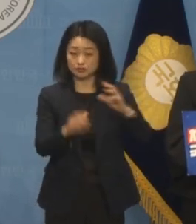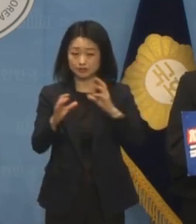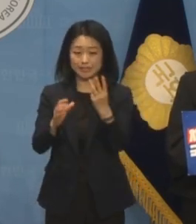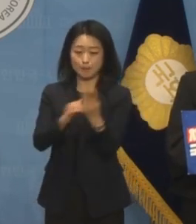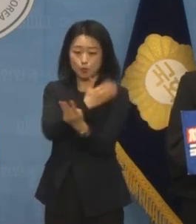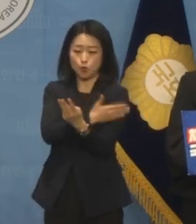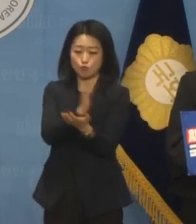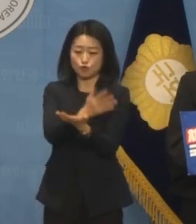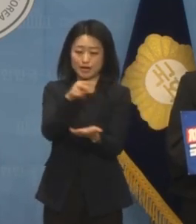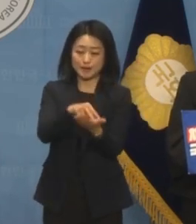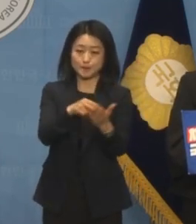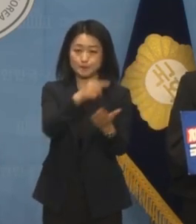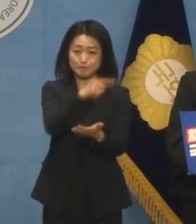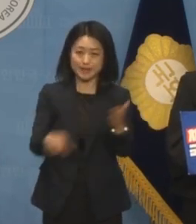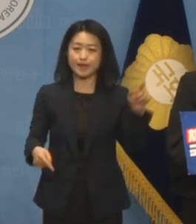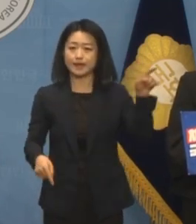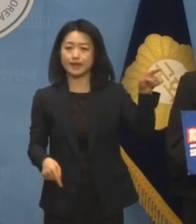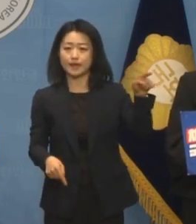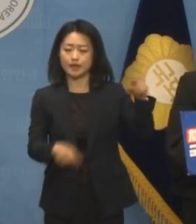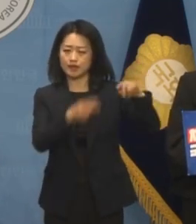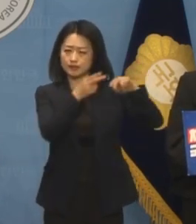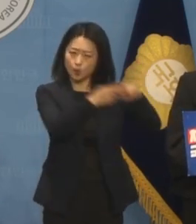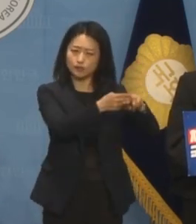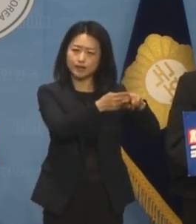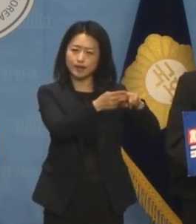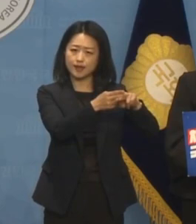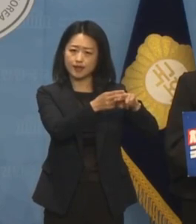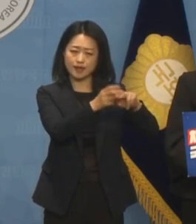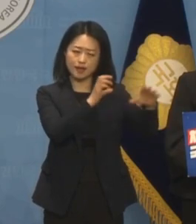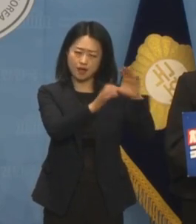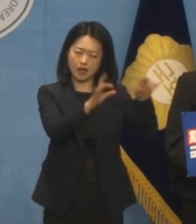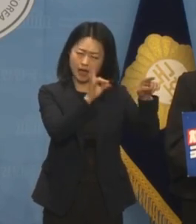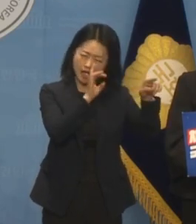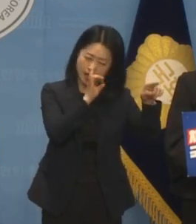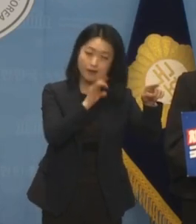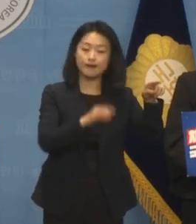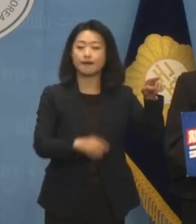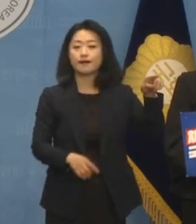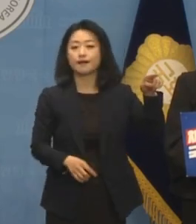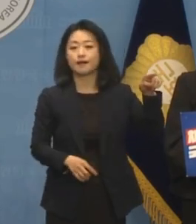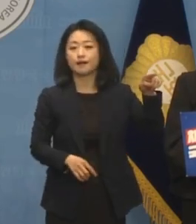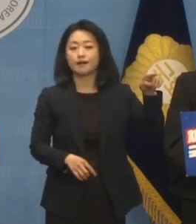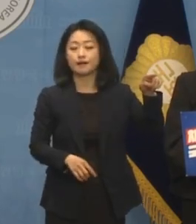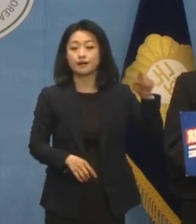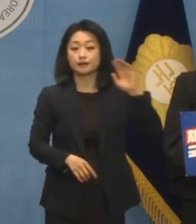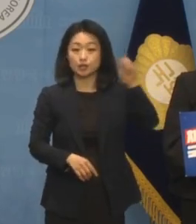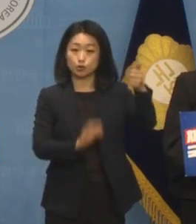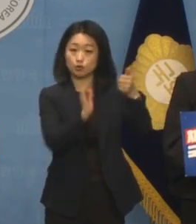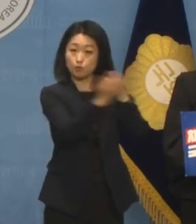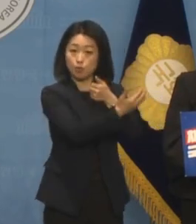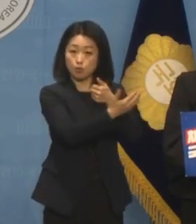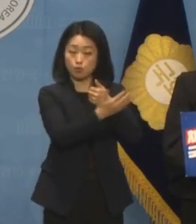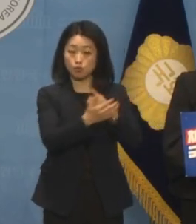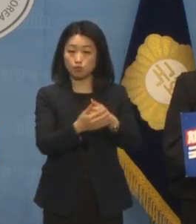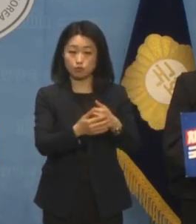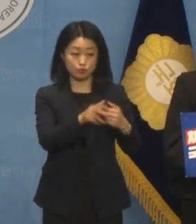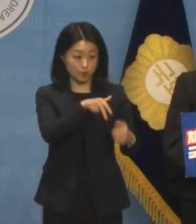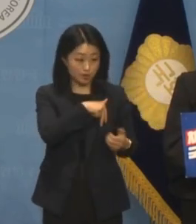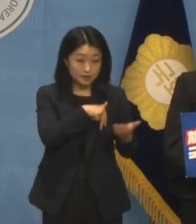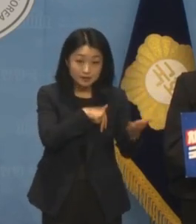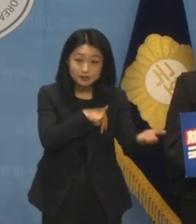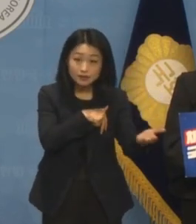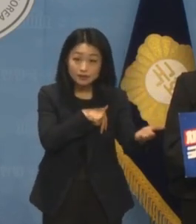분립을 훼손했습니다. 독재와 불통의 대명사입니다. 윤석열 대통령을 지켰던 국회로,